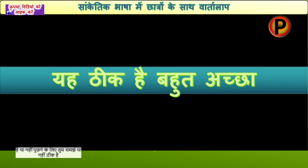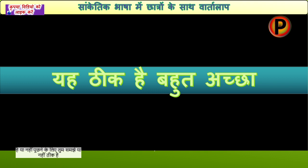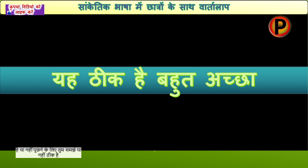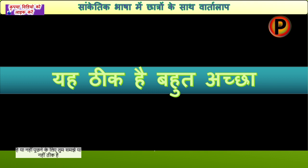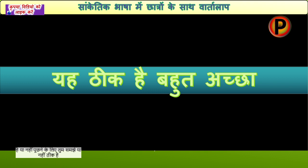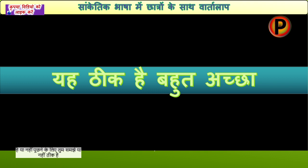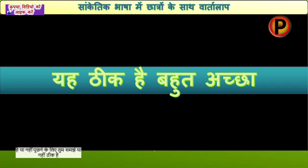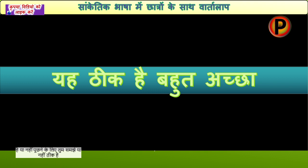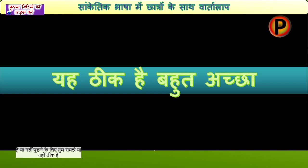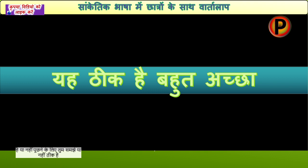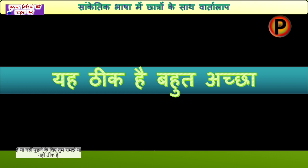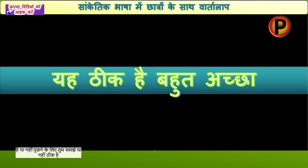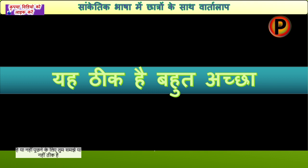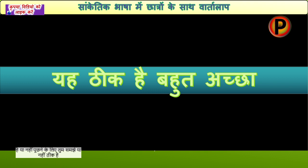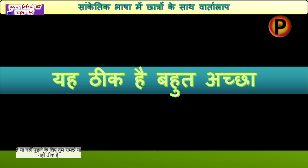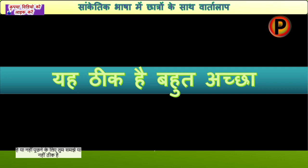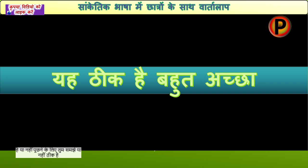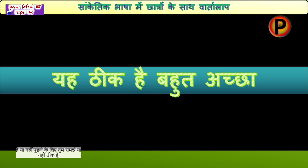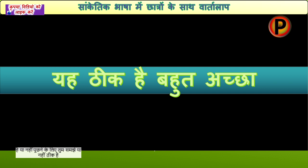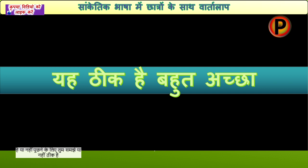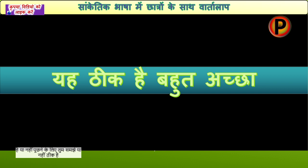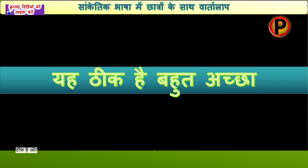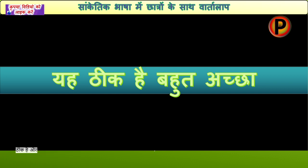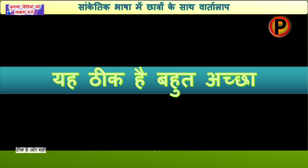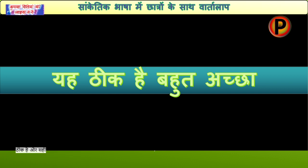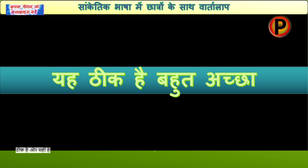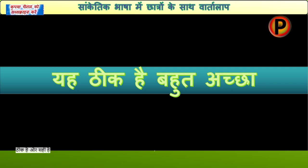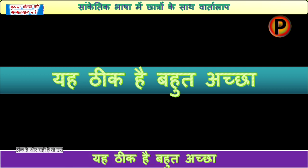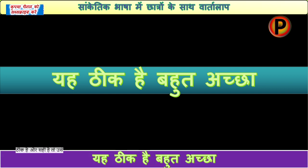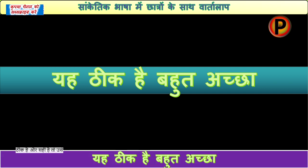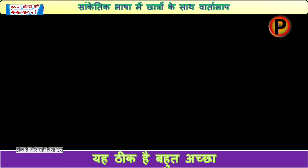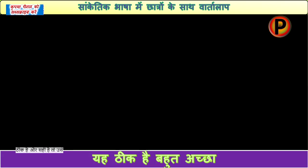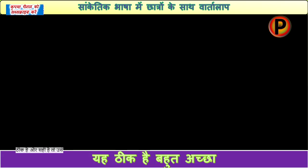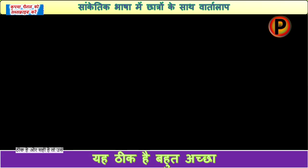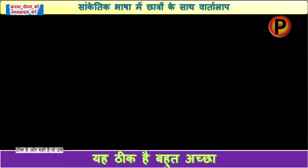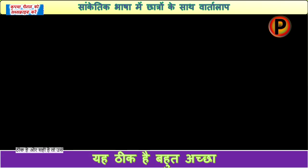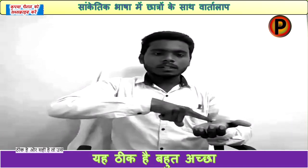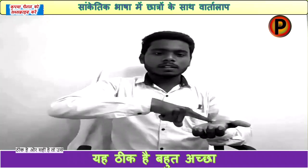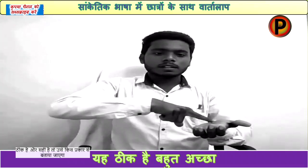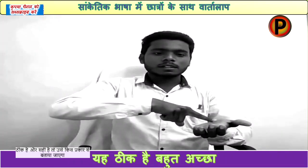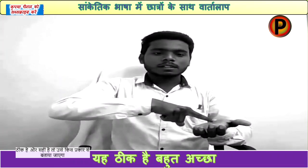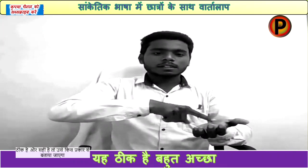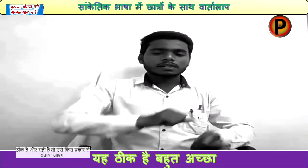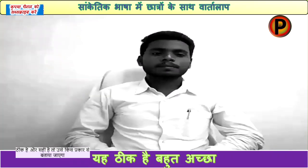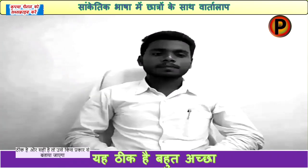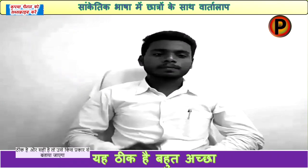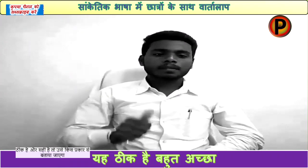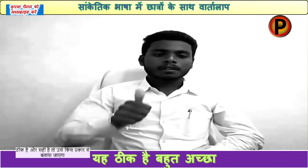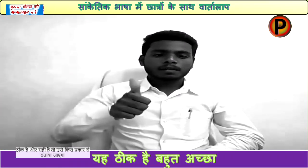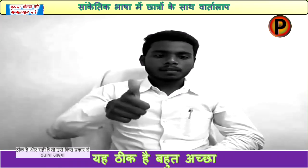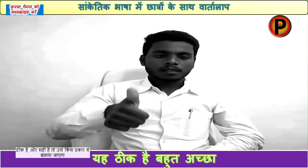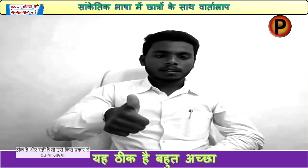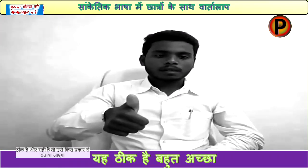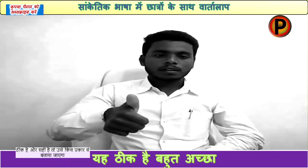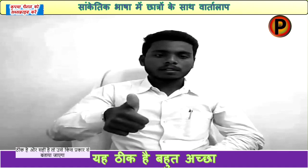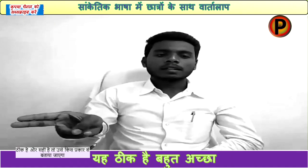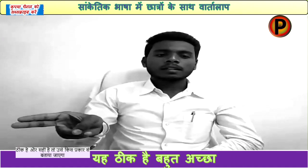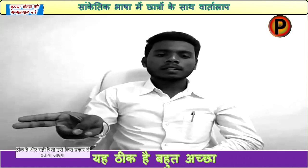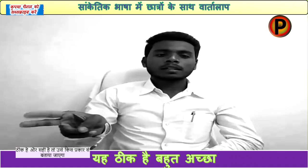कुछ लिखा है या बताया है और सही है तो उसे किस प्रकार से बताया जाएगा, यह ठीक है,